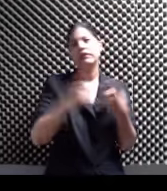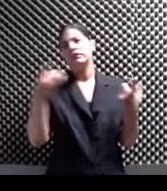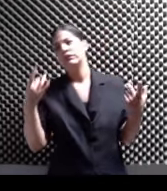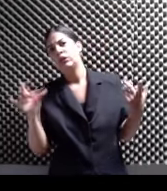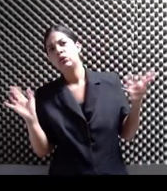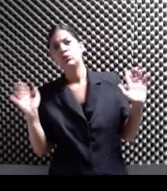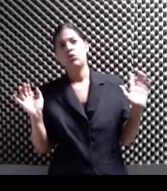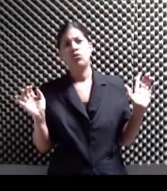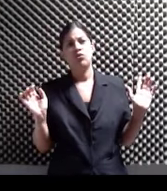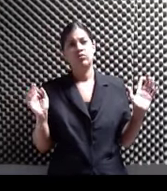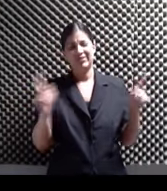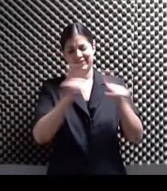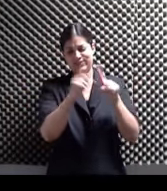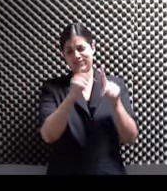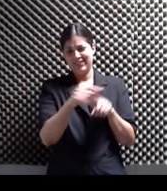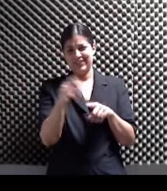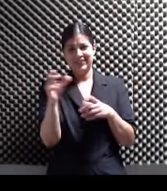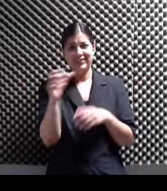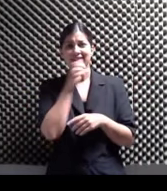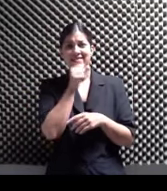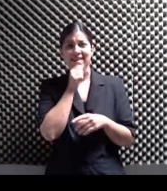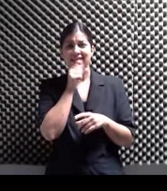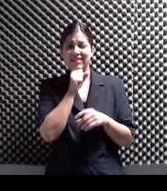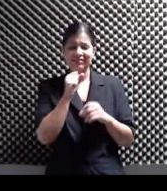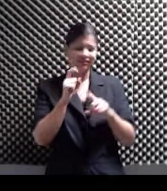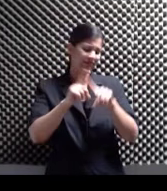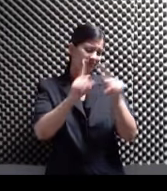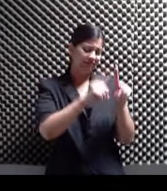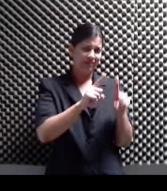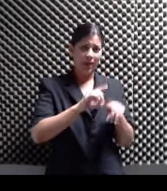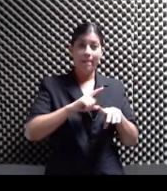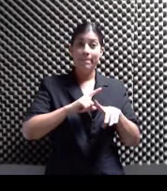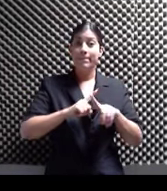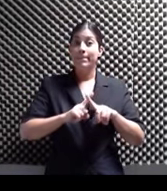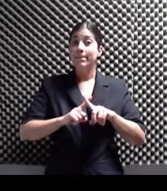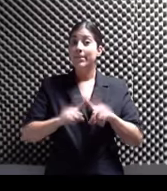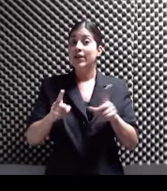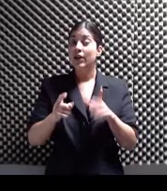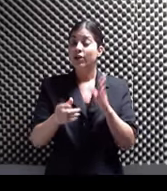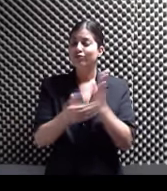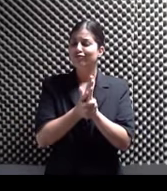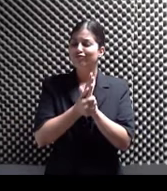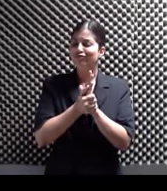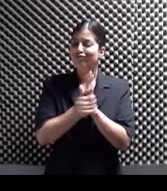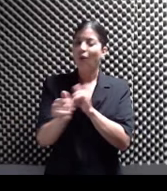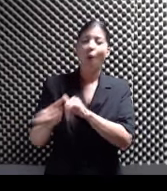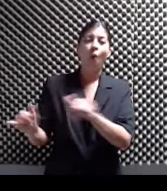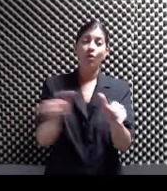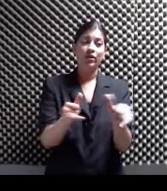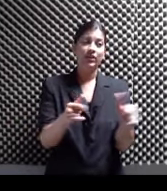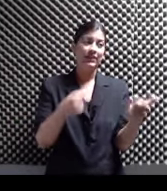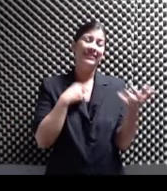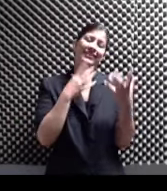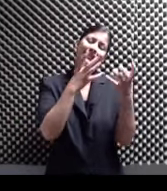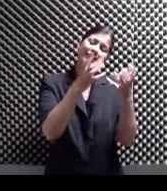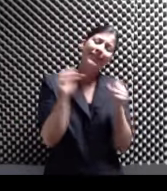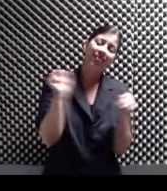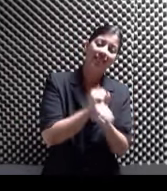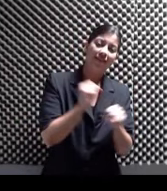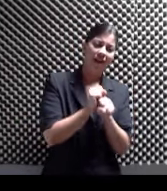sea que vamos a ver una gama de personalidades diferentes, pero el talento es el mismo. O sea, un trabajo profesional. Y las ganas. Y las ganas que